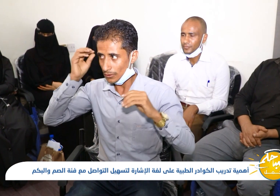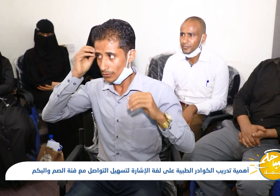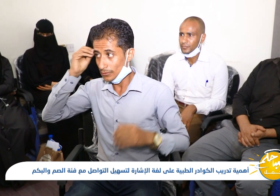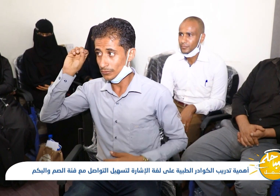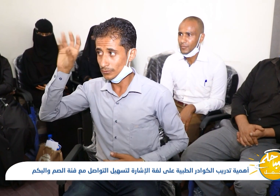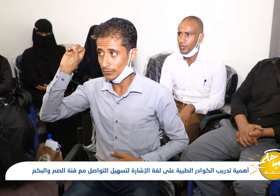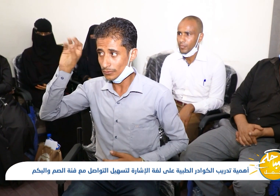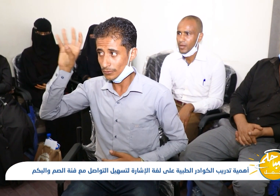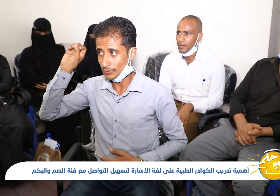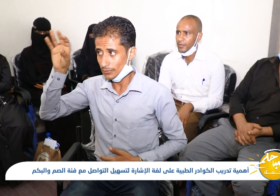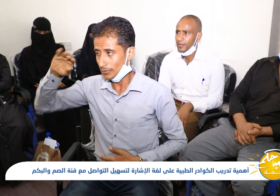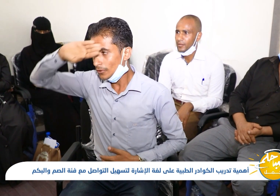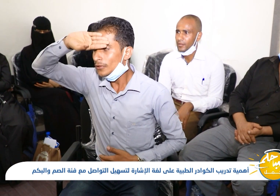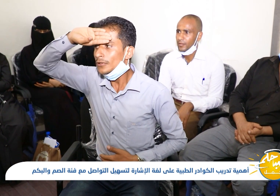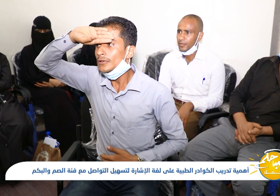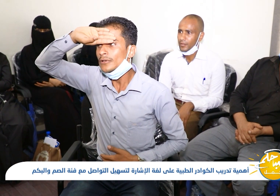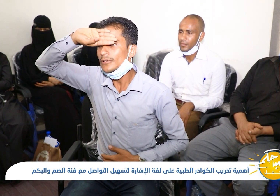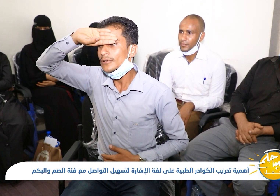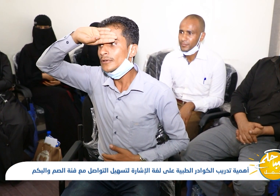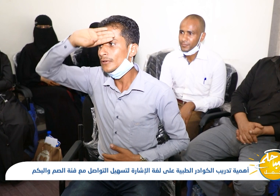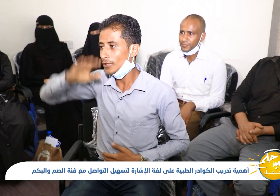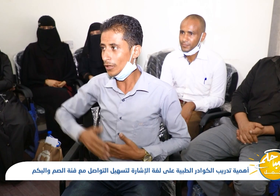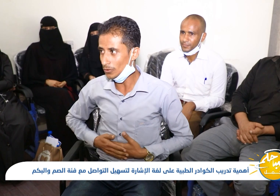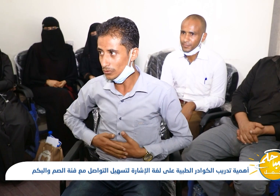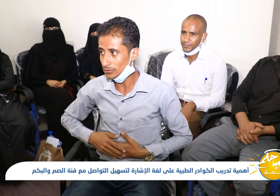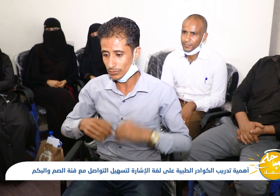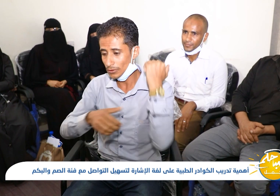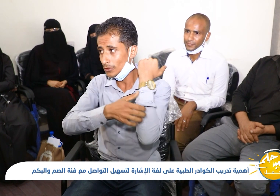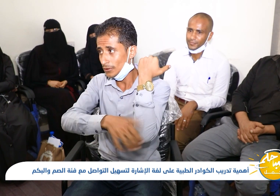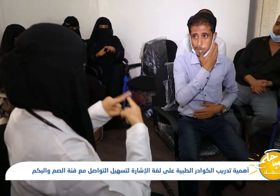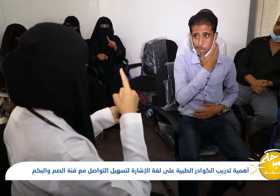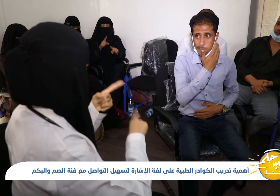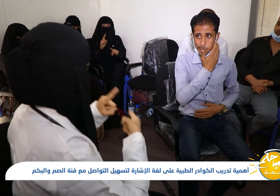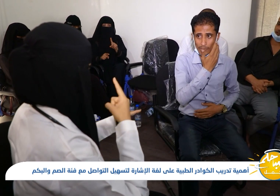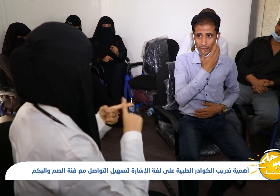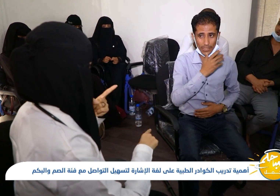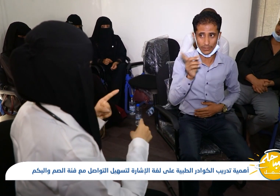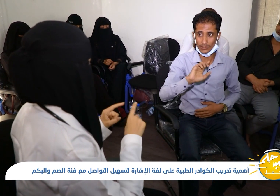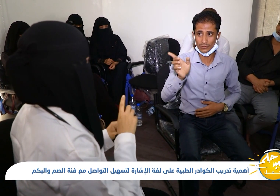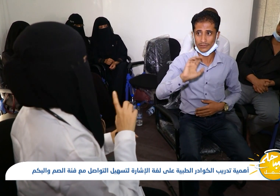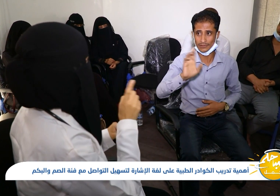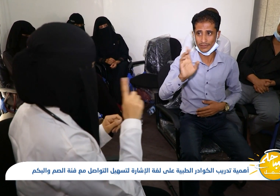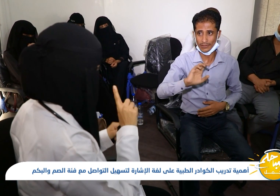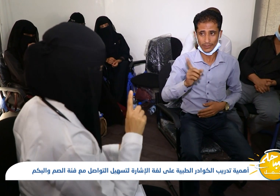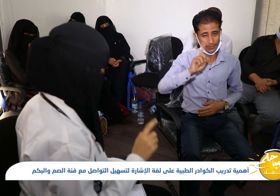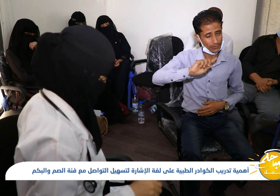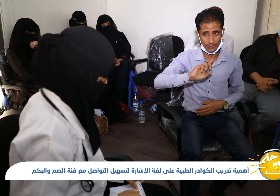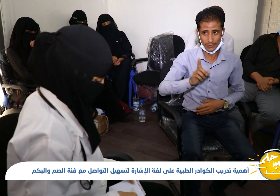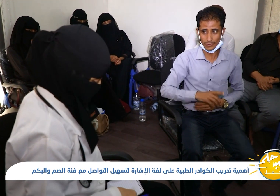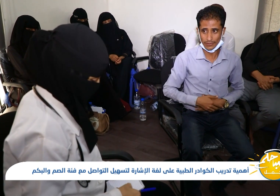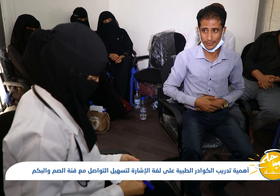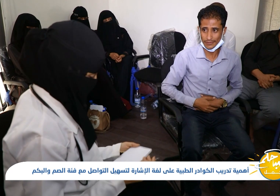والمدن والأماكن وغيرها، حتى يتمكن هؤلاء الأطباء من القدرة على فهم هؤلاء